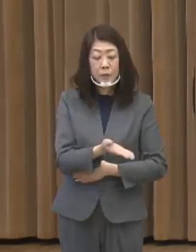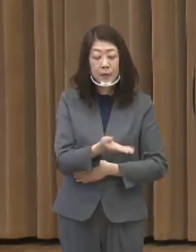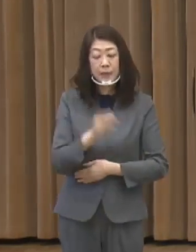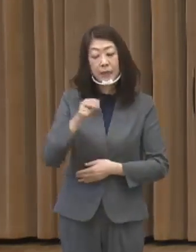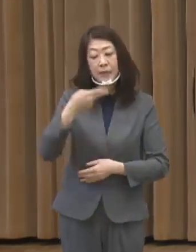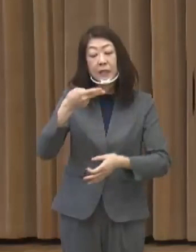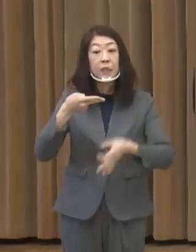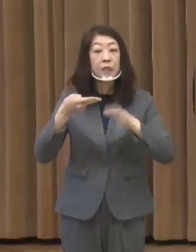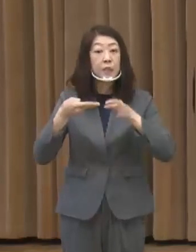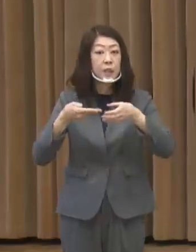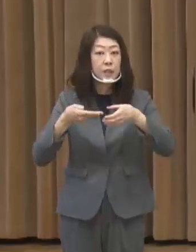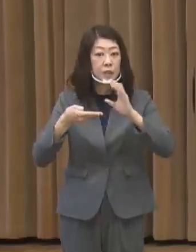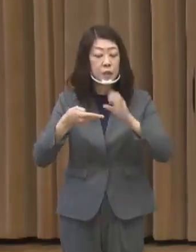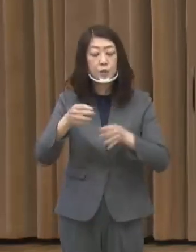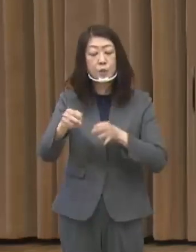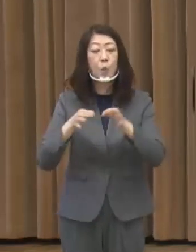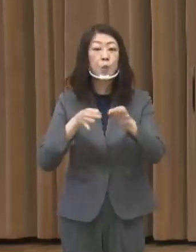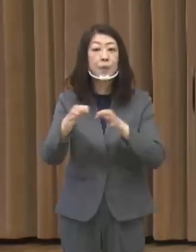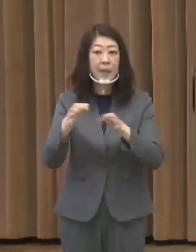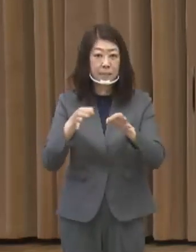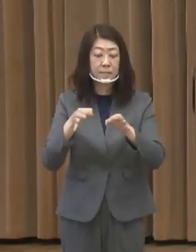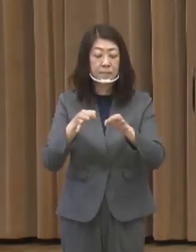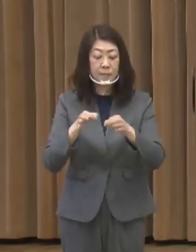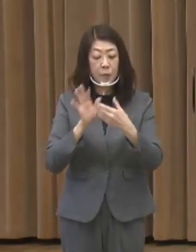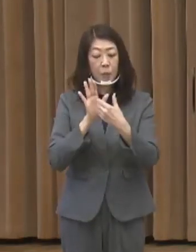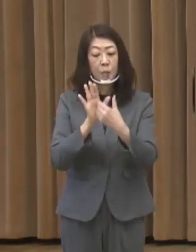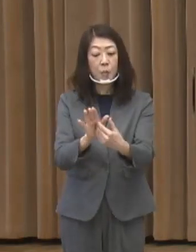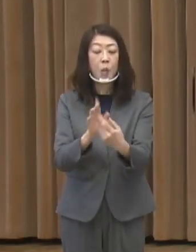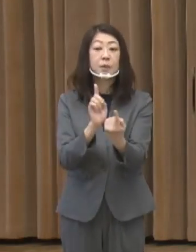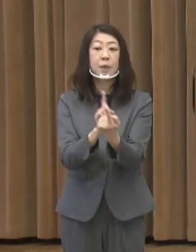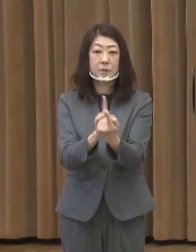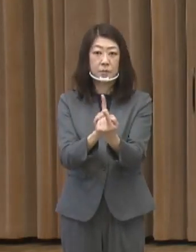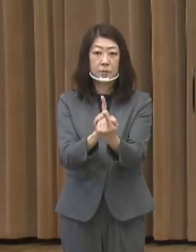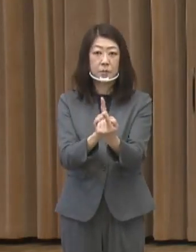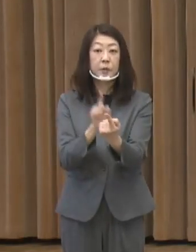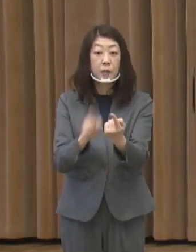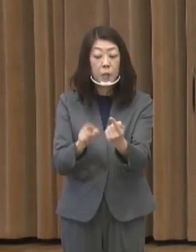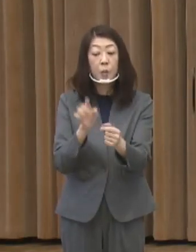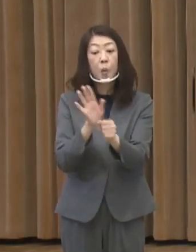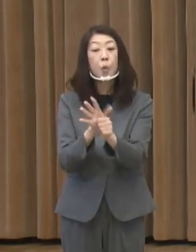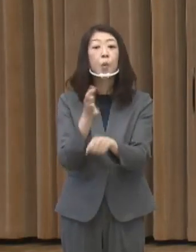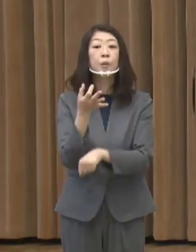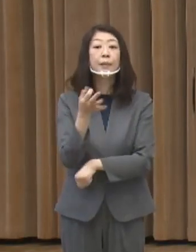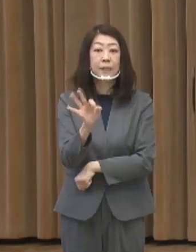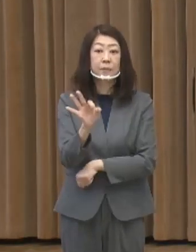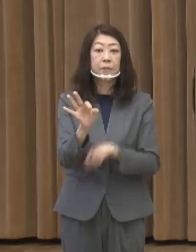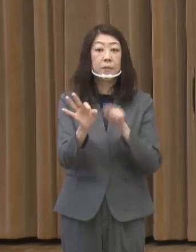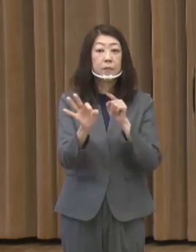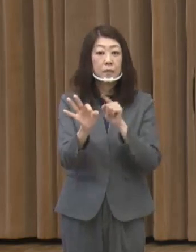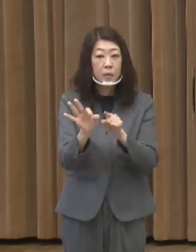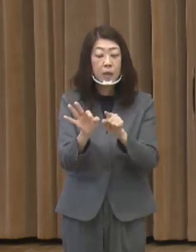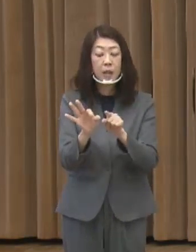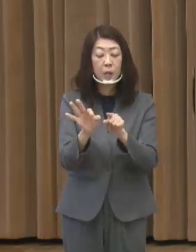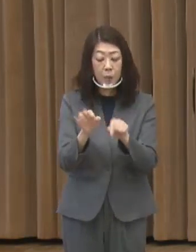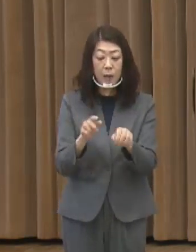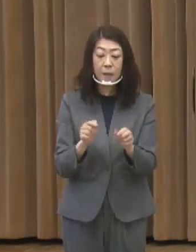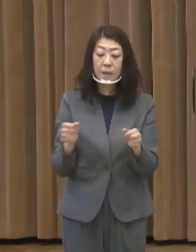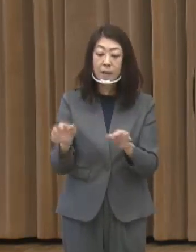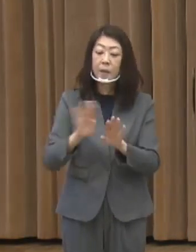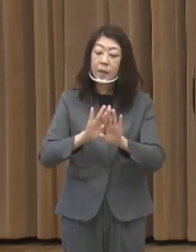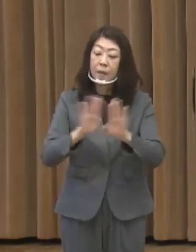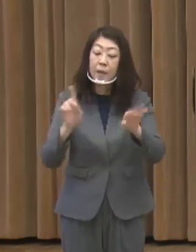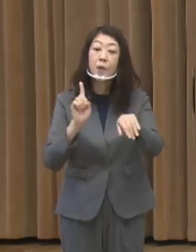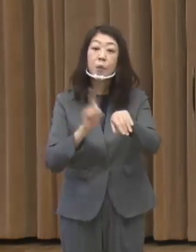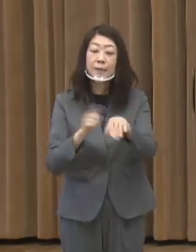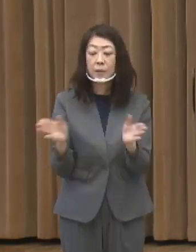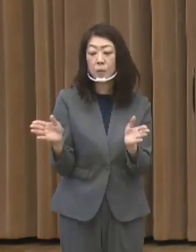止対策支援について申し上げます。感染防止対策協力金については、営業時間の短縮